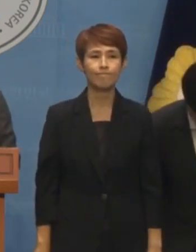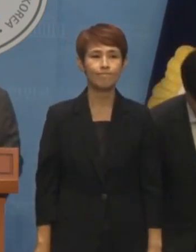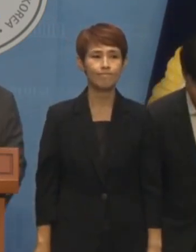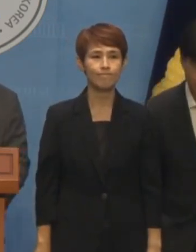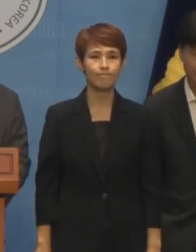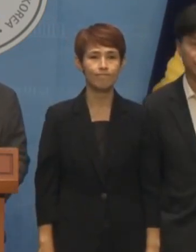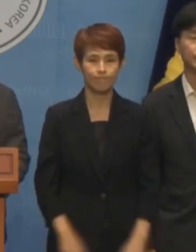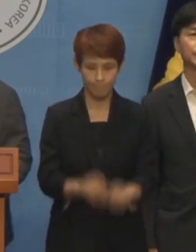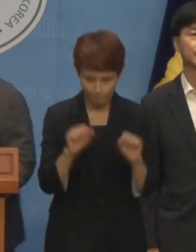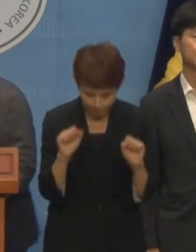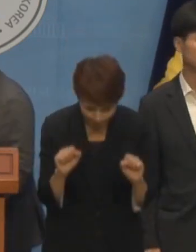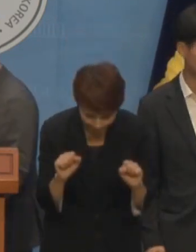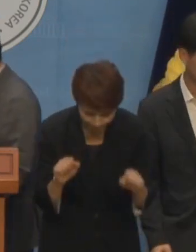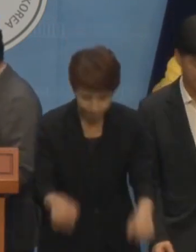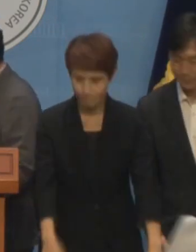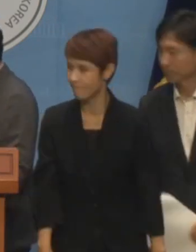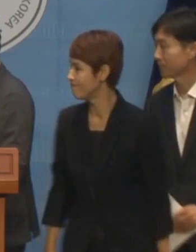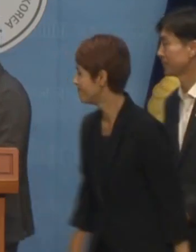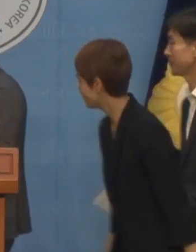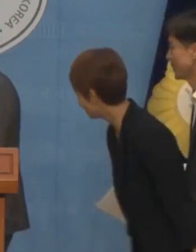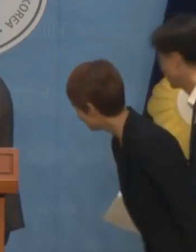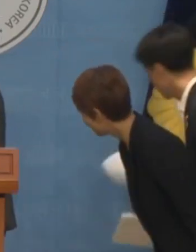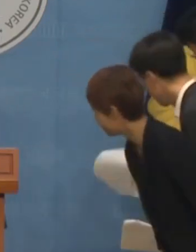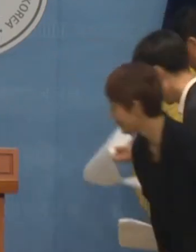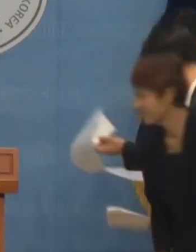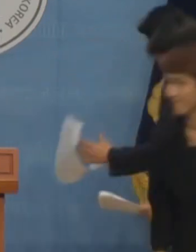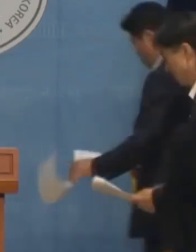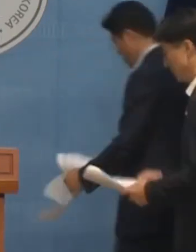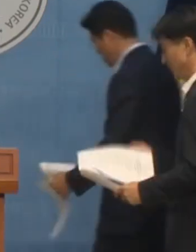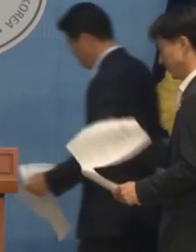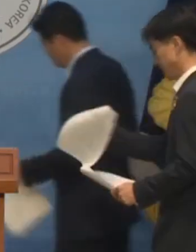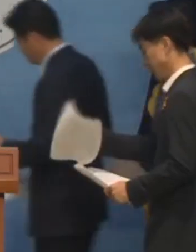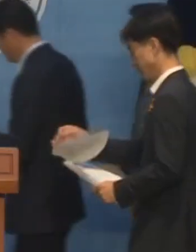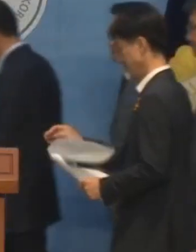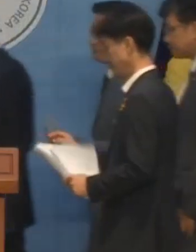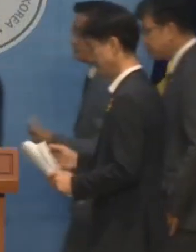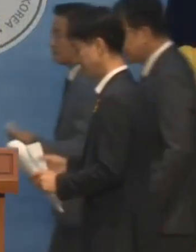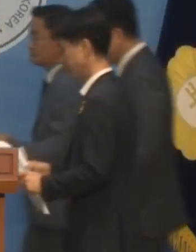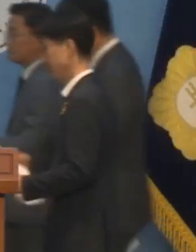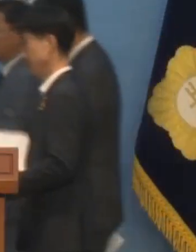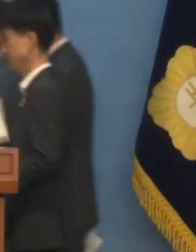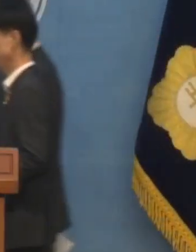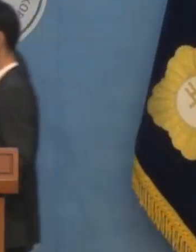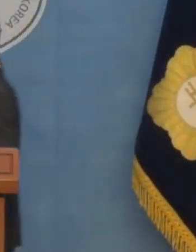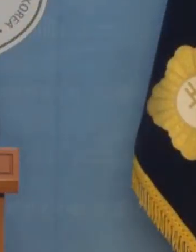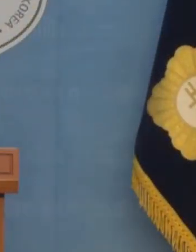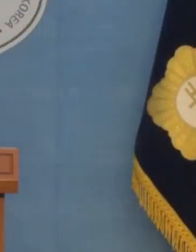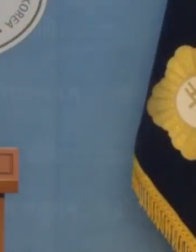목소리가 너무 좋아.